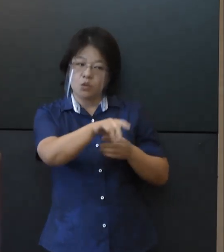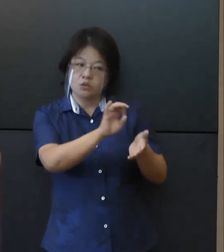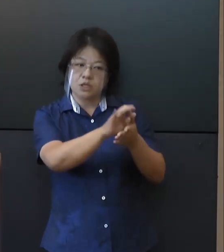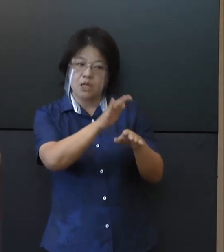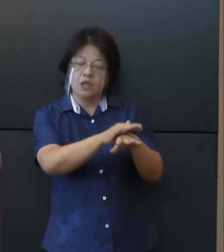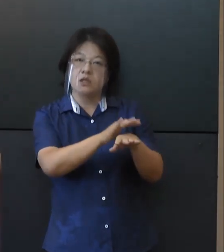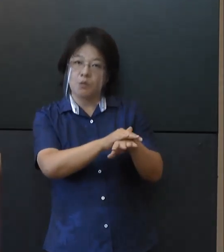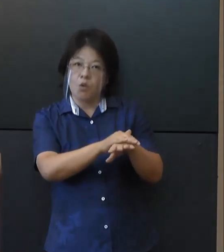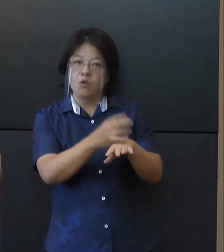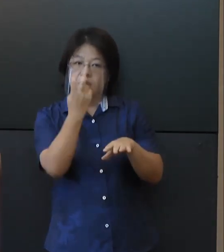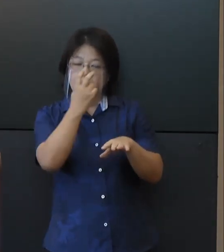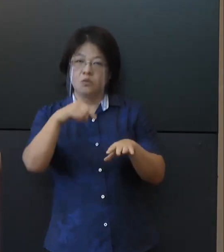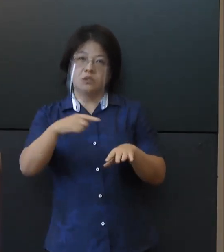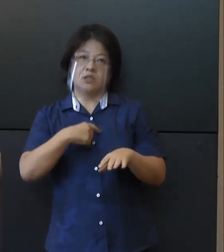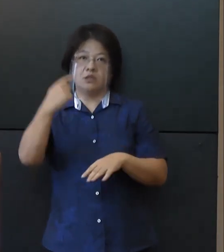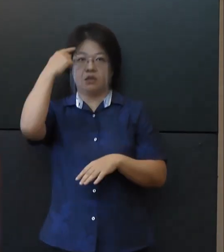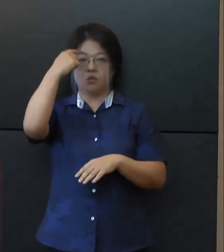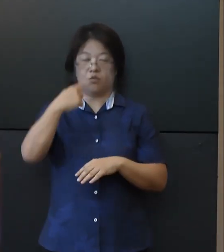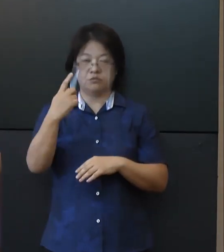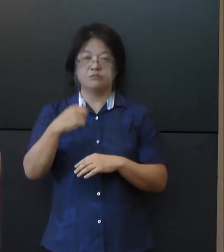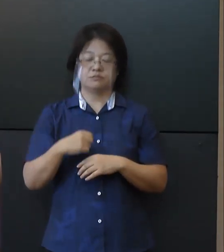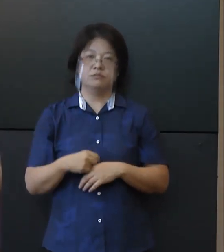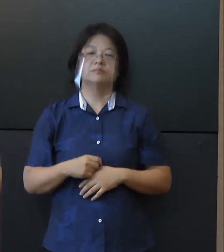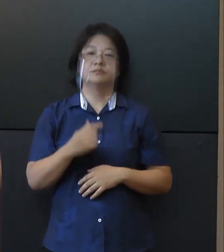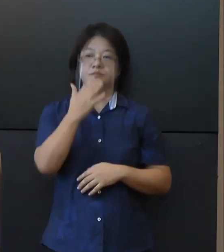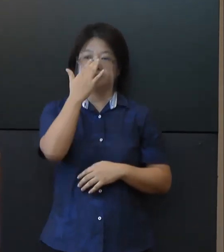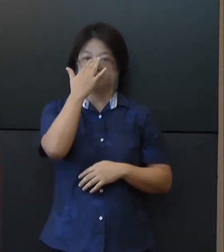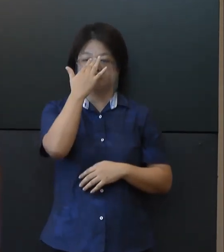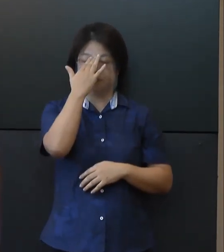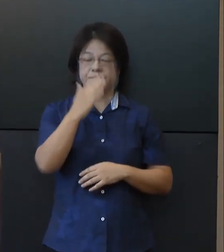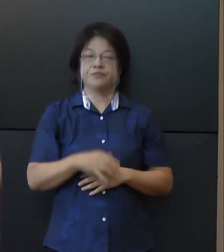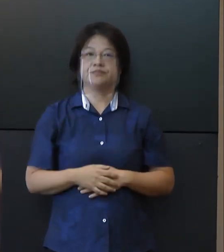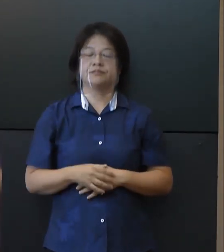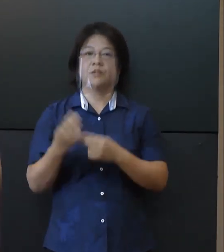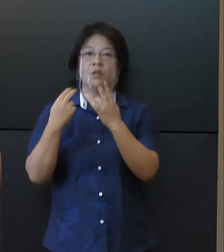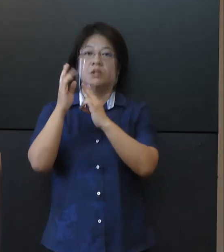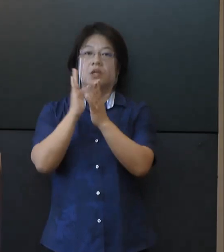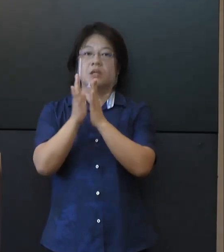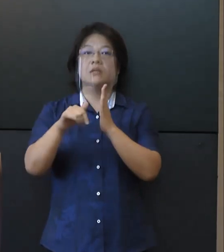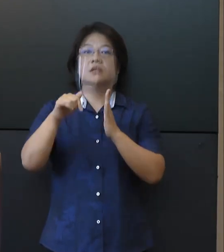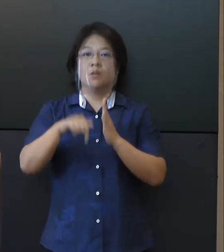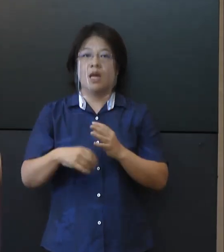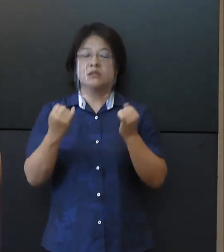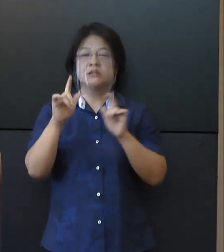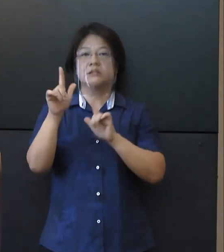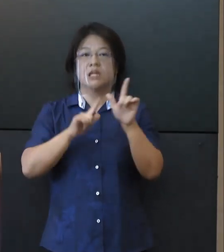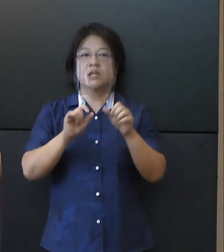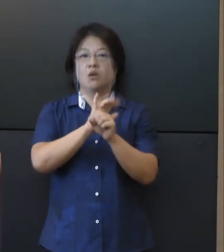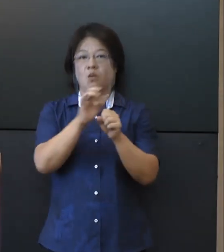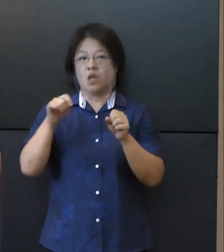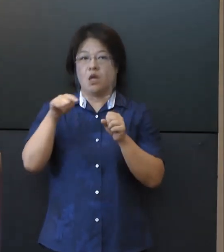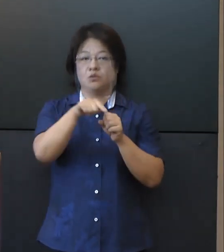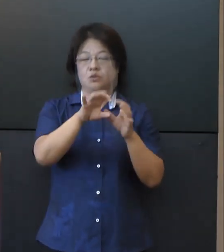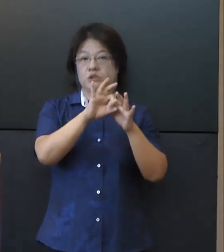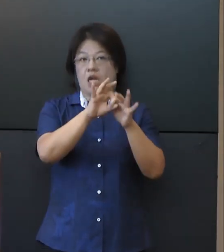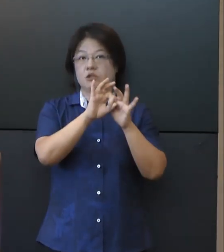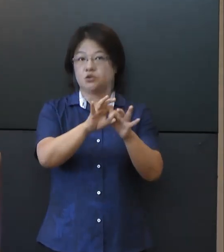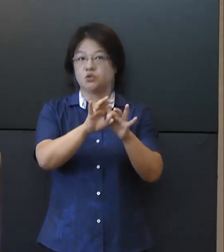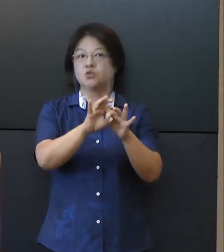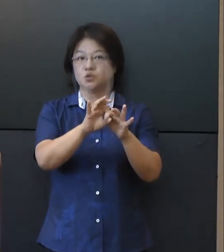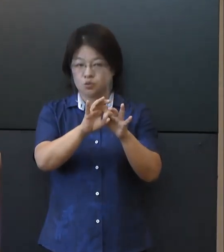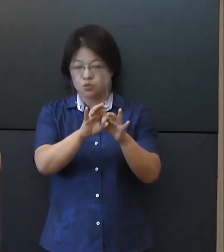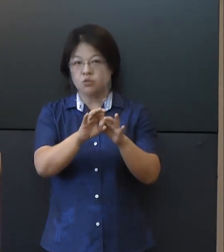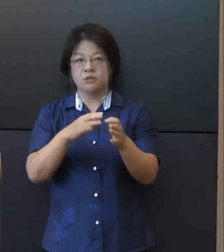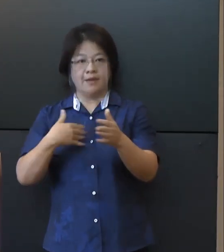検討してまいります。沖縄県では今回の新型コロナウイルス感染症に関する経験